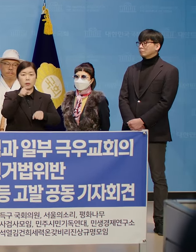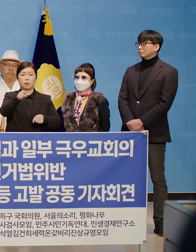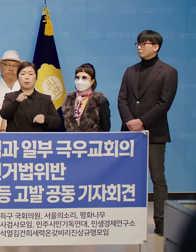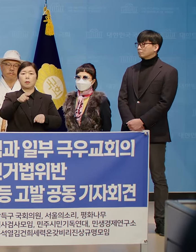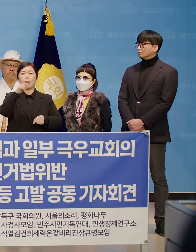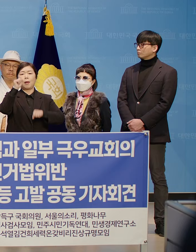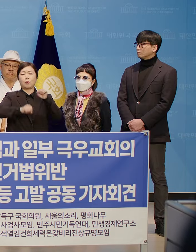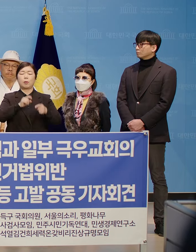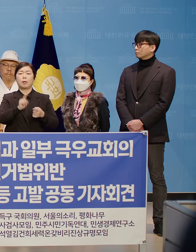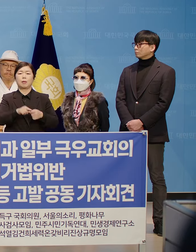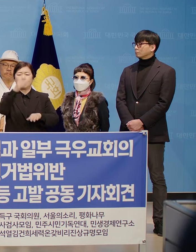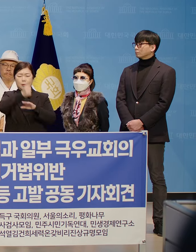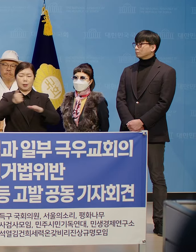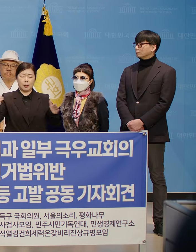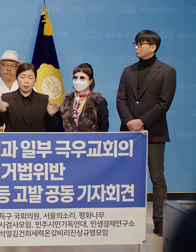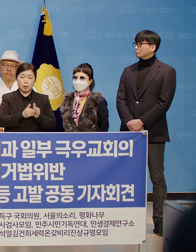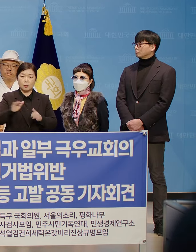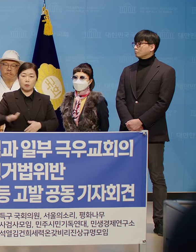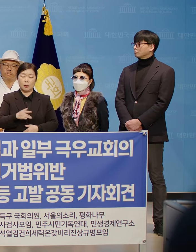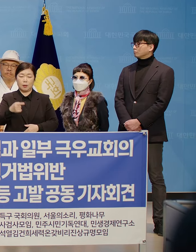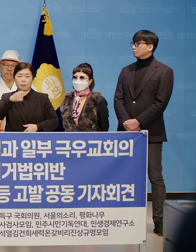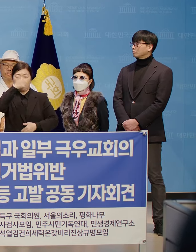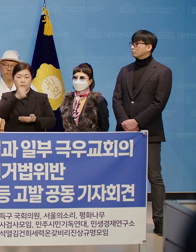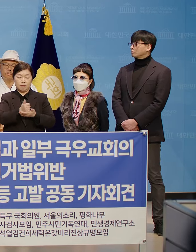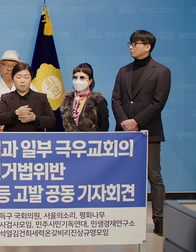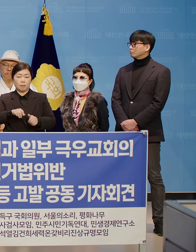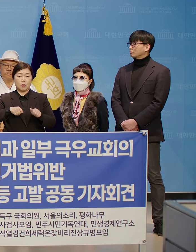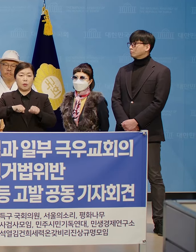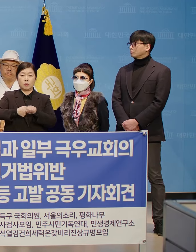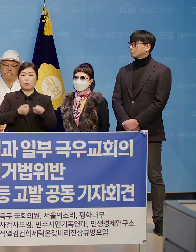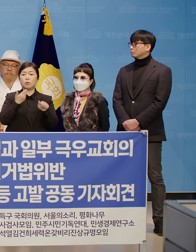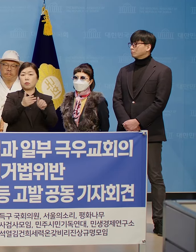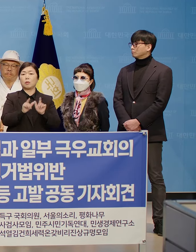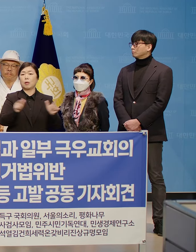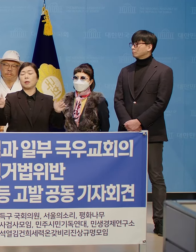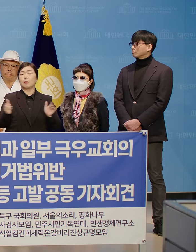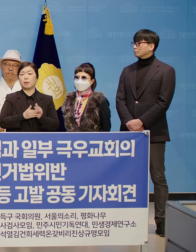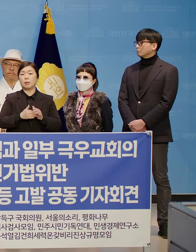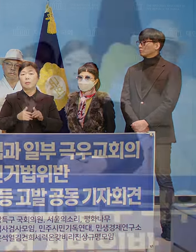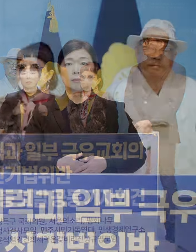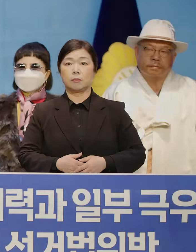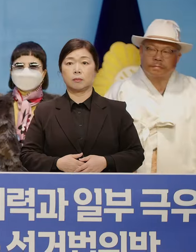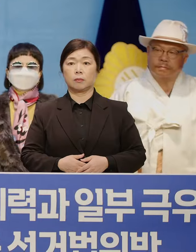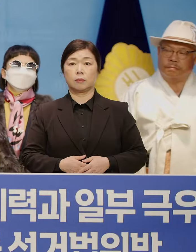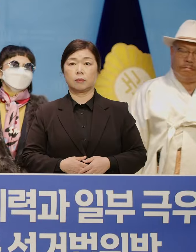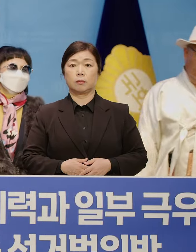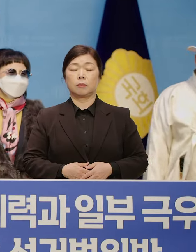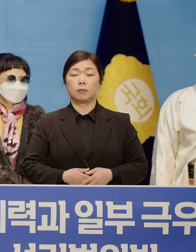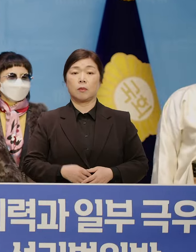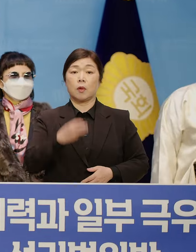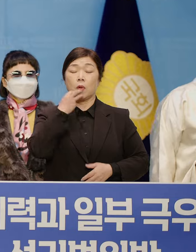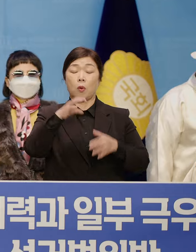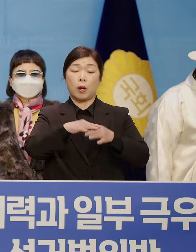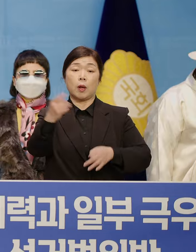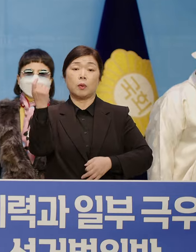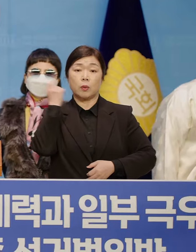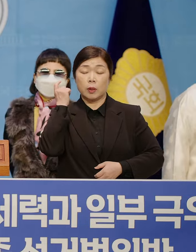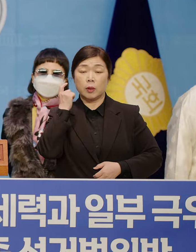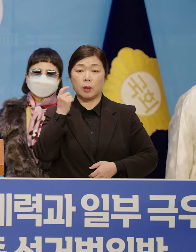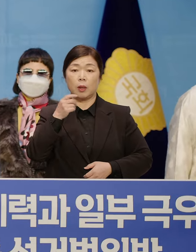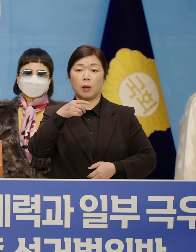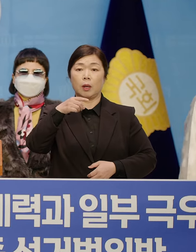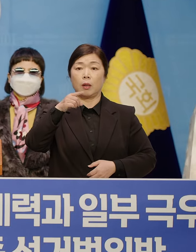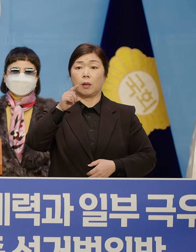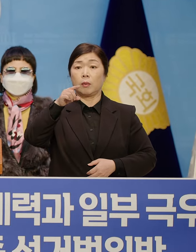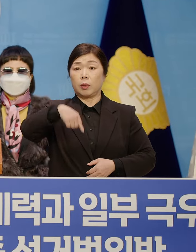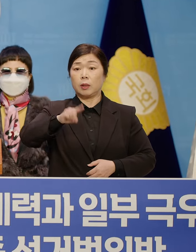대해서 끝까지 저희가 단재 그날까지 열심히 투쟁하라 했습니다 서울의소리 피드로